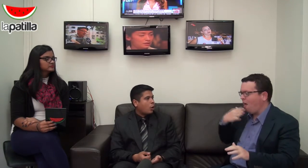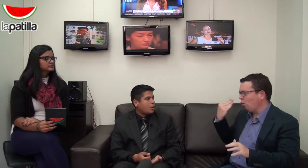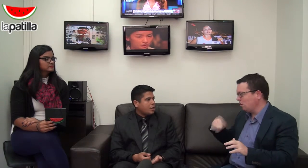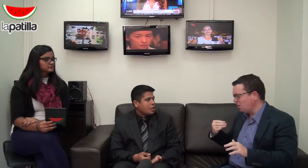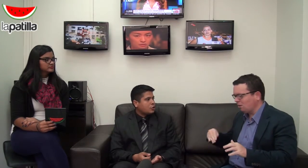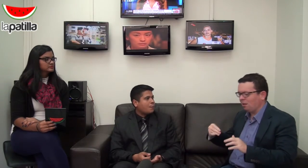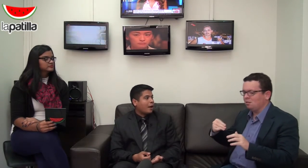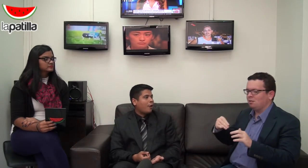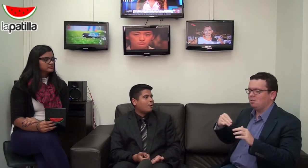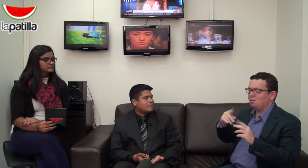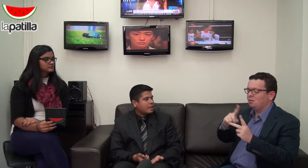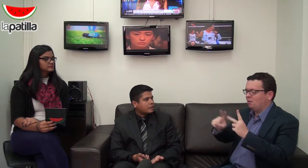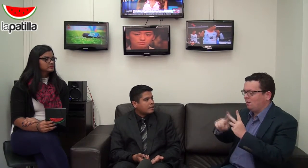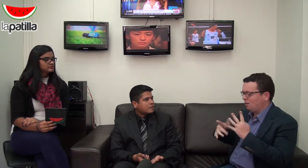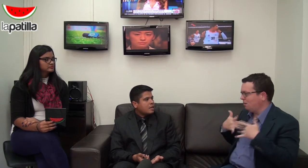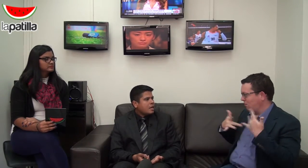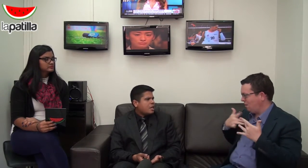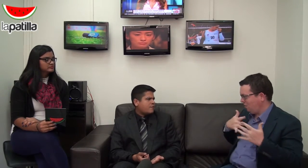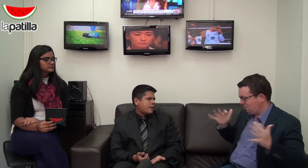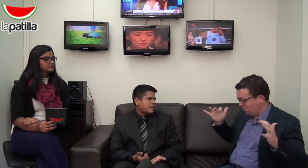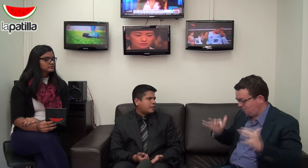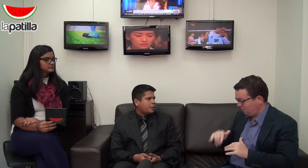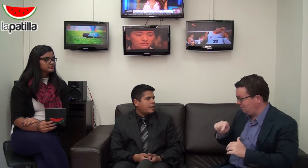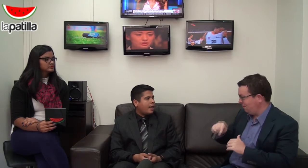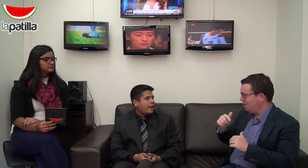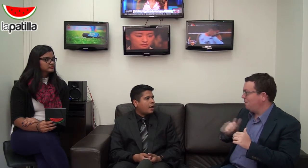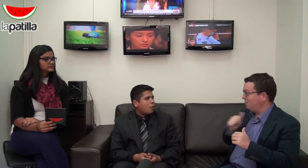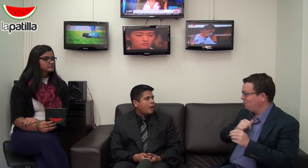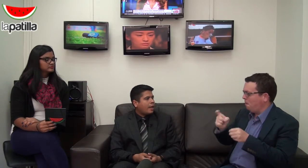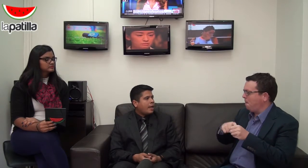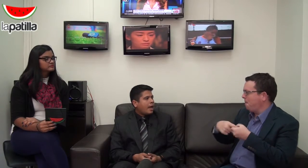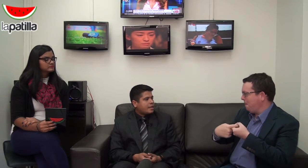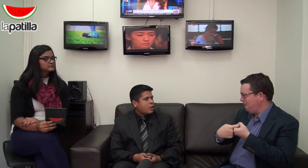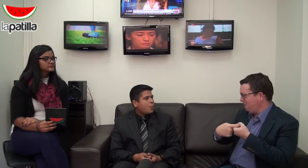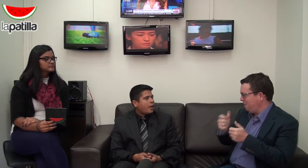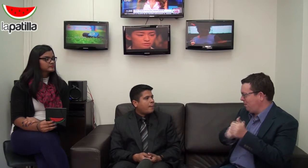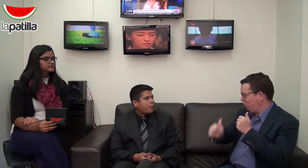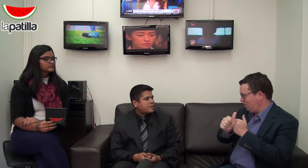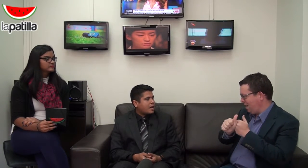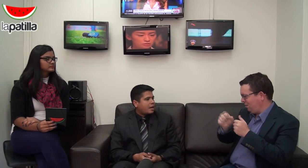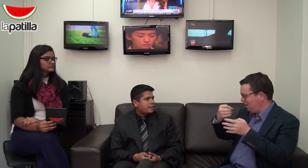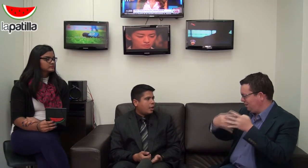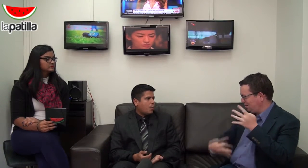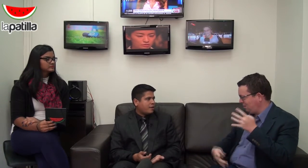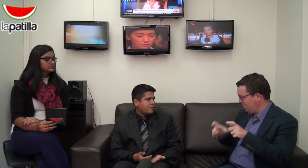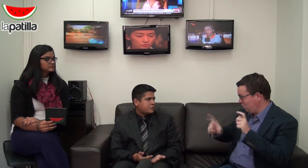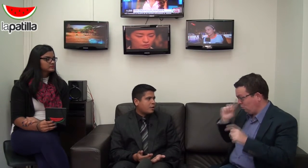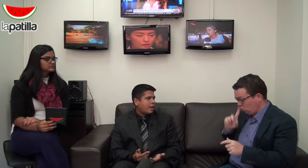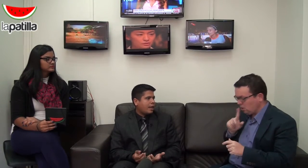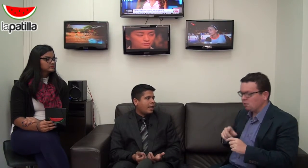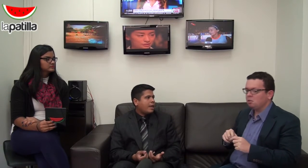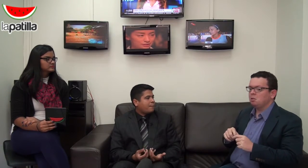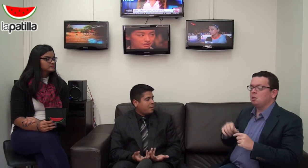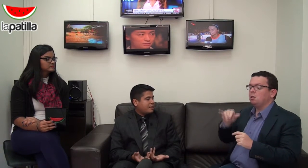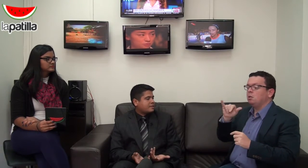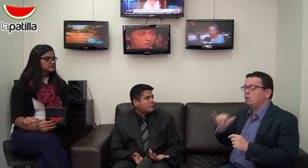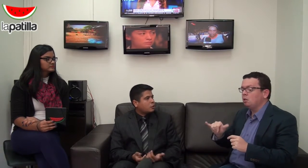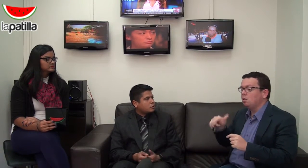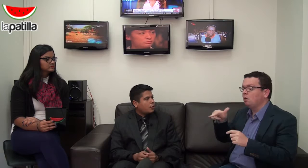para los niños, para los adolescentes y diversas actividades en las cuales allí ellos pueden aprovechar de los beneficios que les permite ser socio de